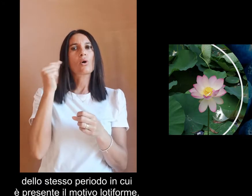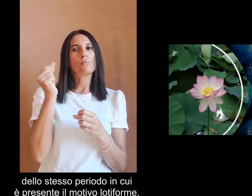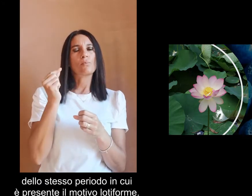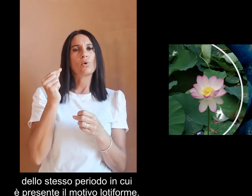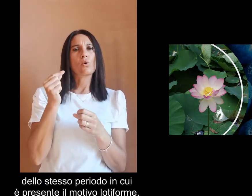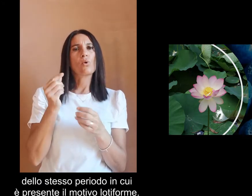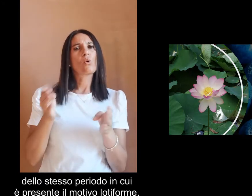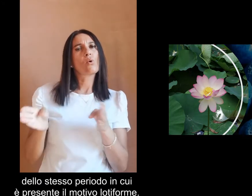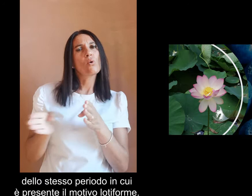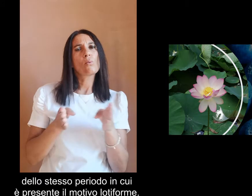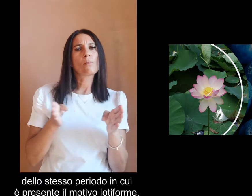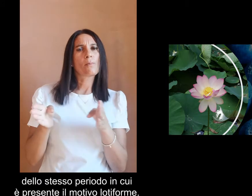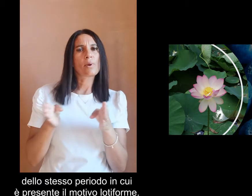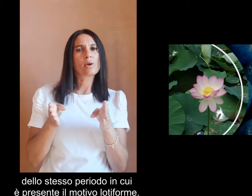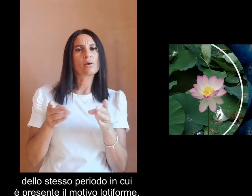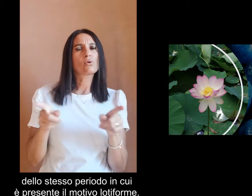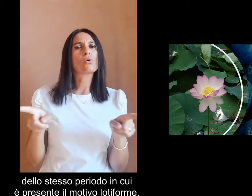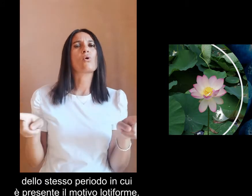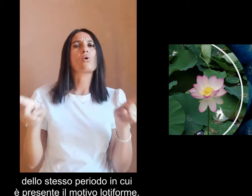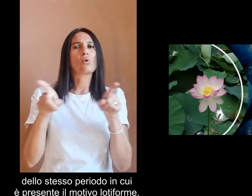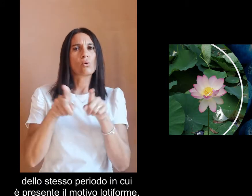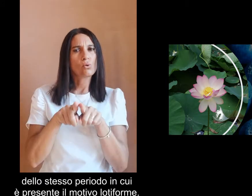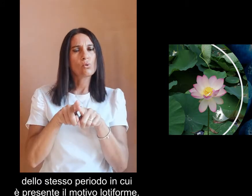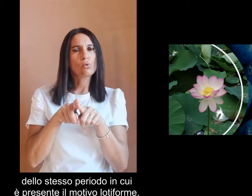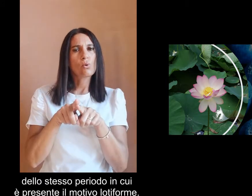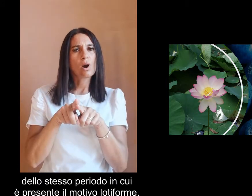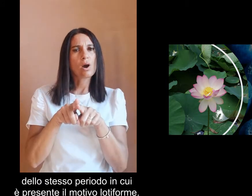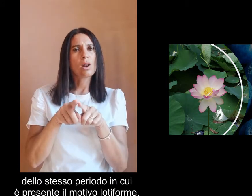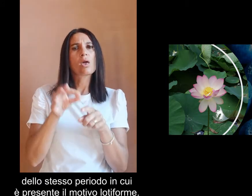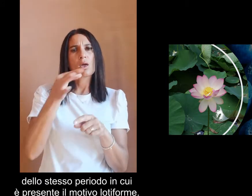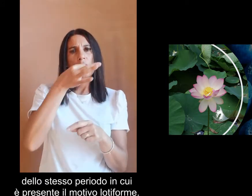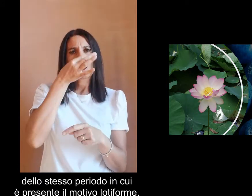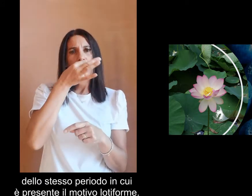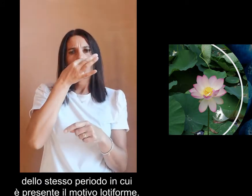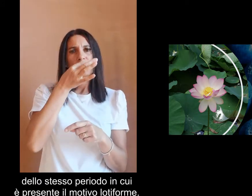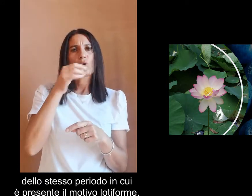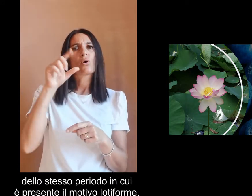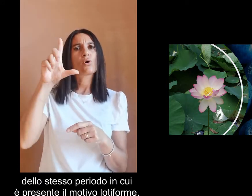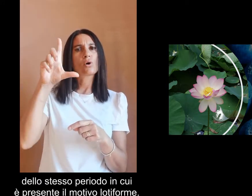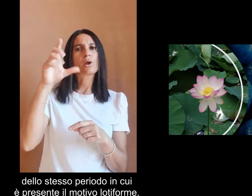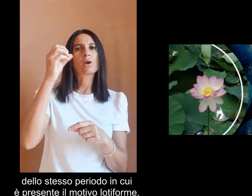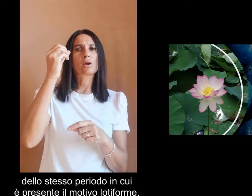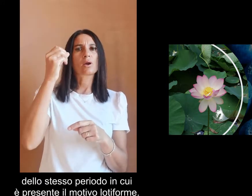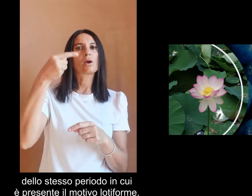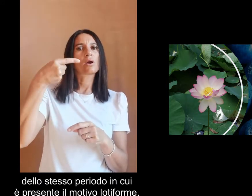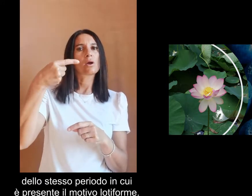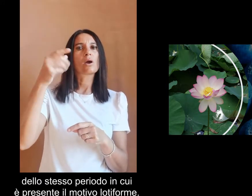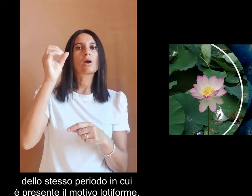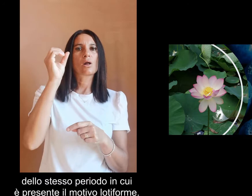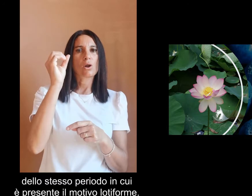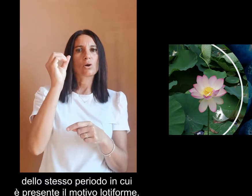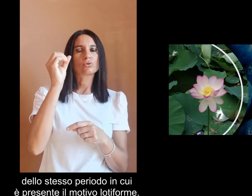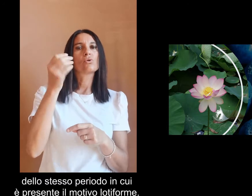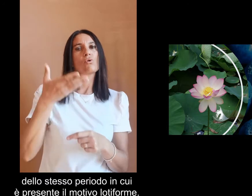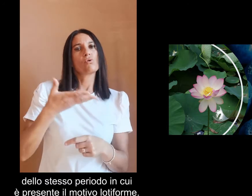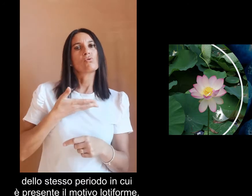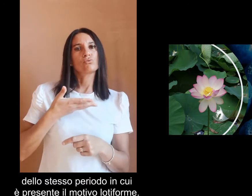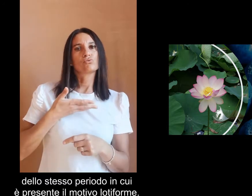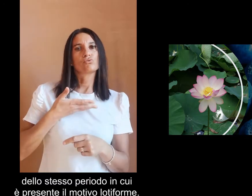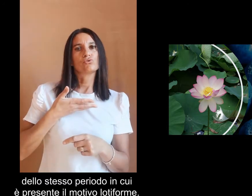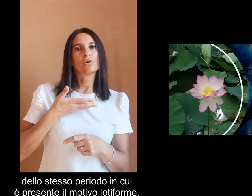blu dello stesso periodo in cui è presente il motivo